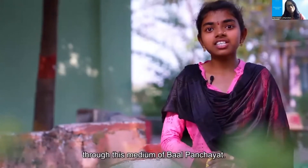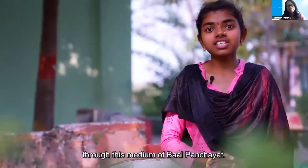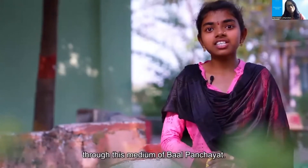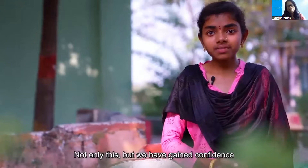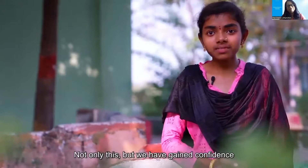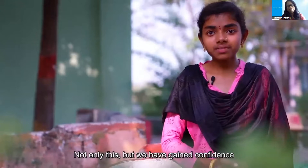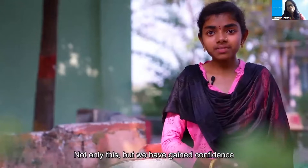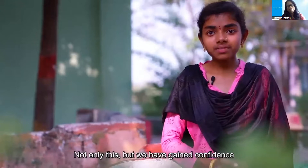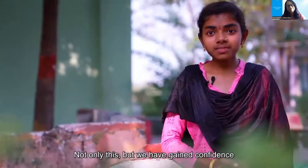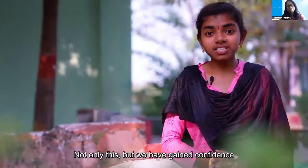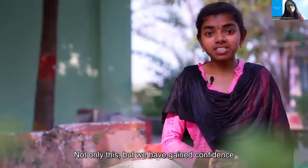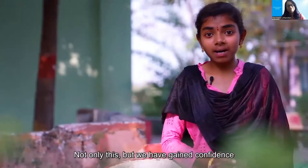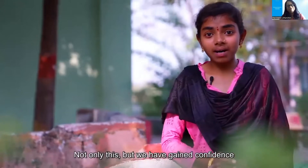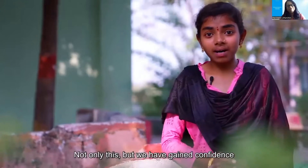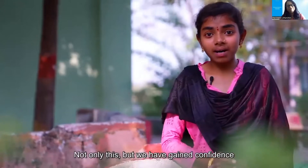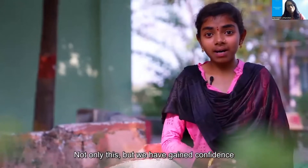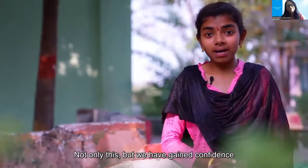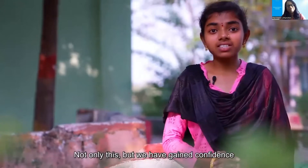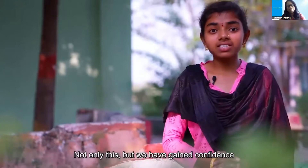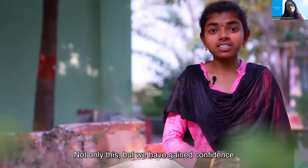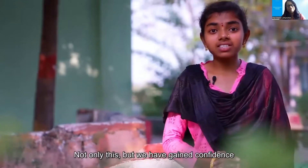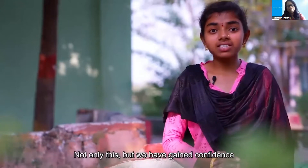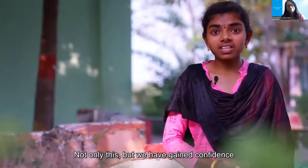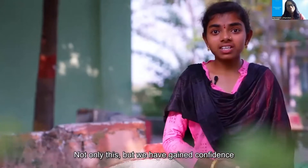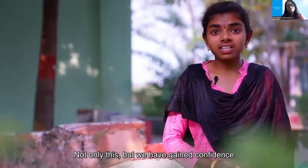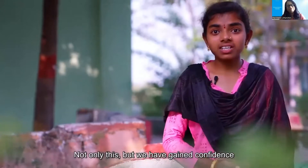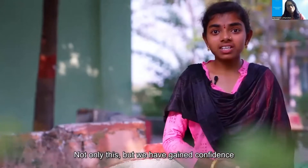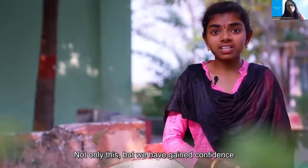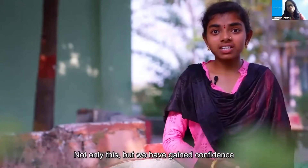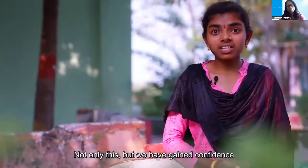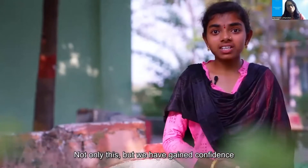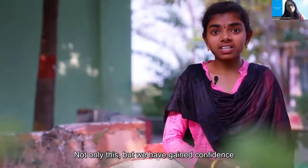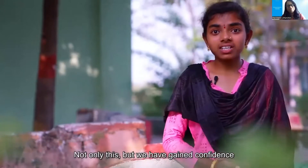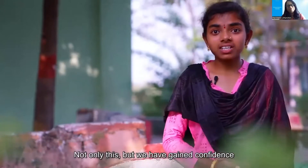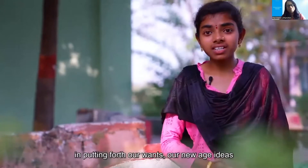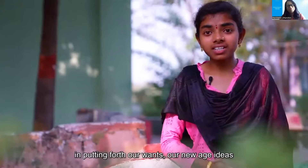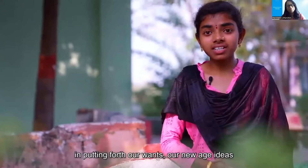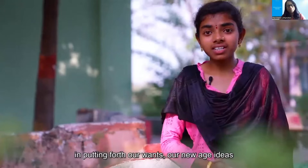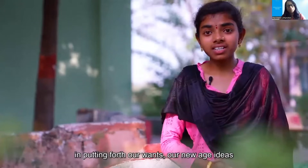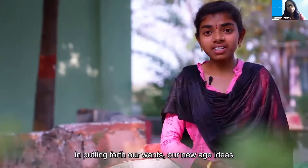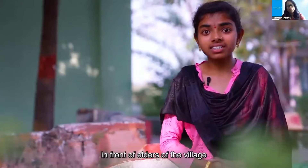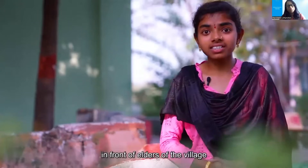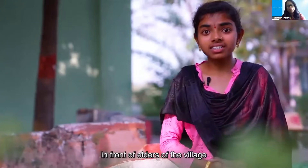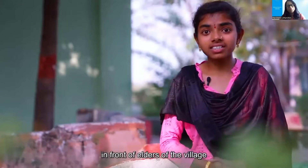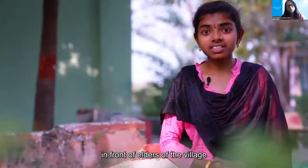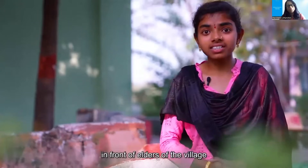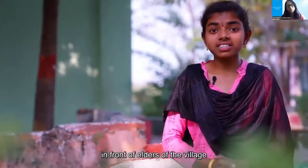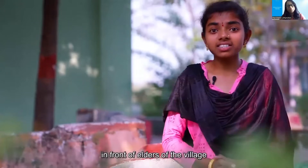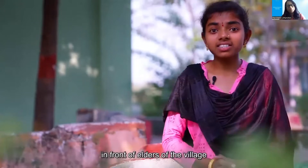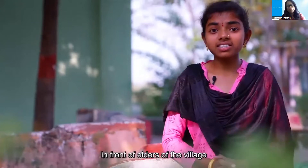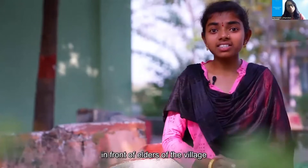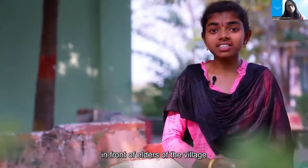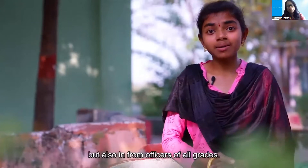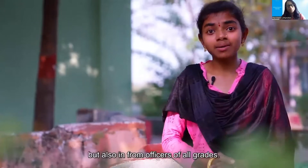मिळवून दिलेली आहे. आणि आमच्या मागण्या, आमचे नाविन्यपूर्ण विचार गावातील प्रौढ अधिकारी पदाधिकारी